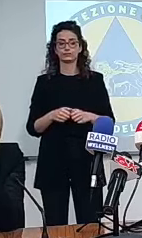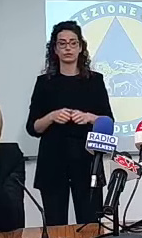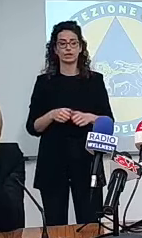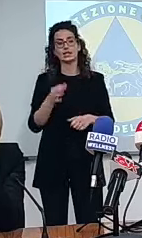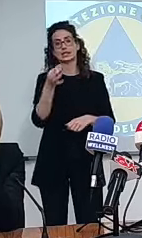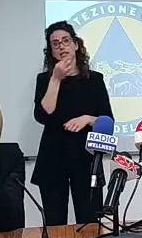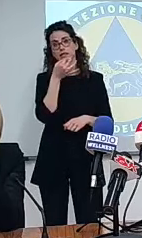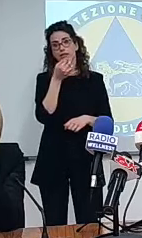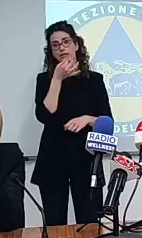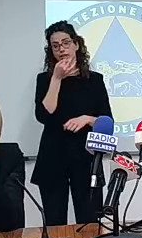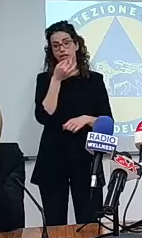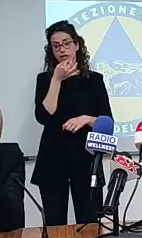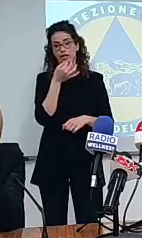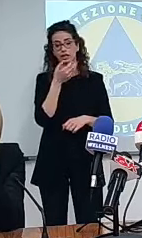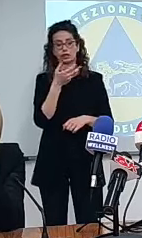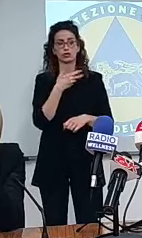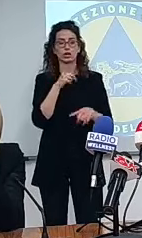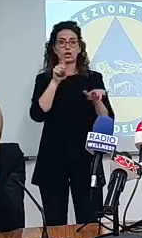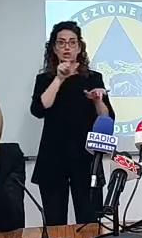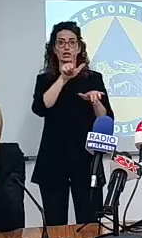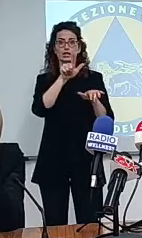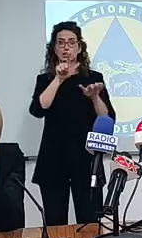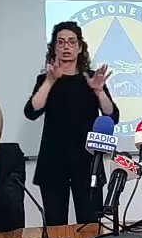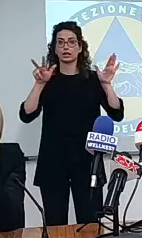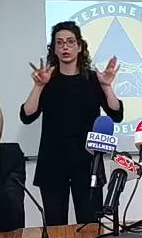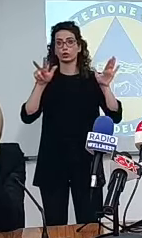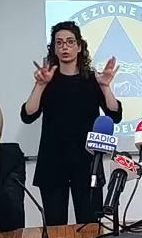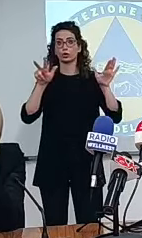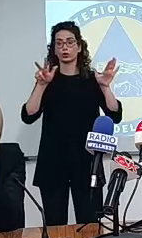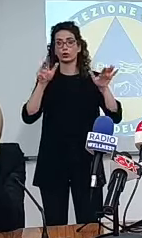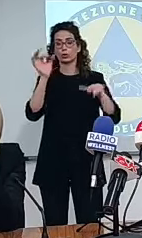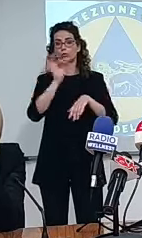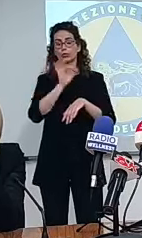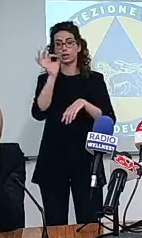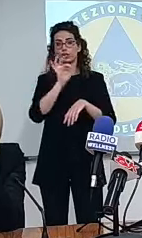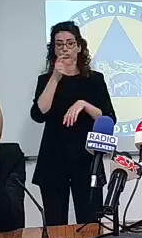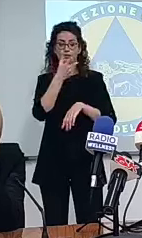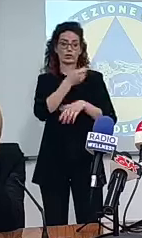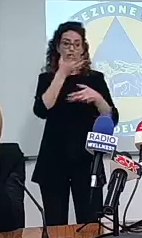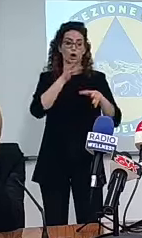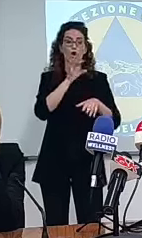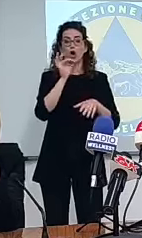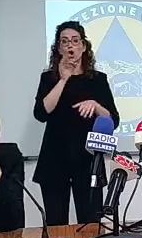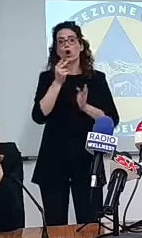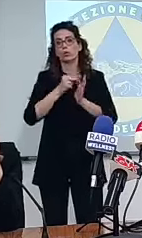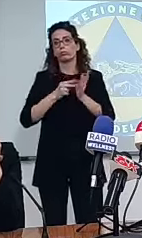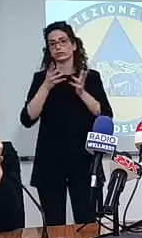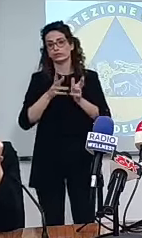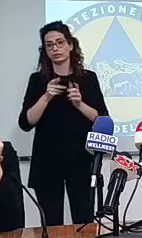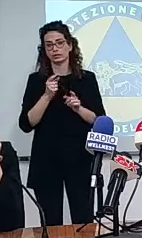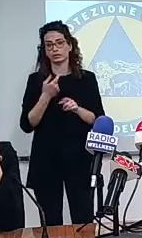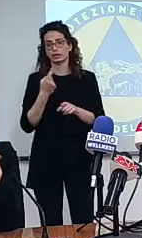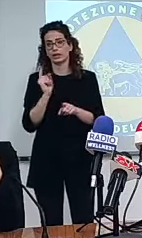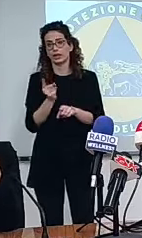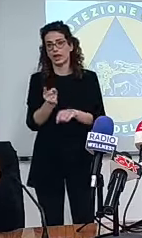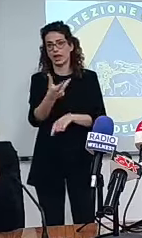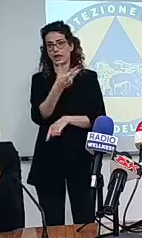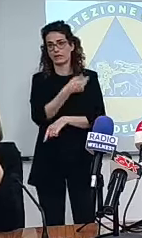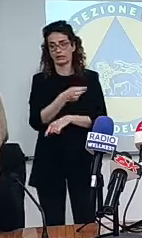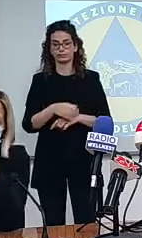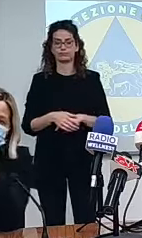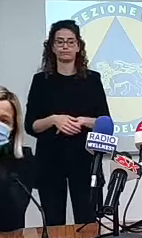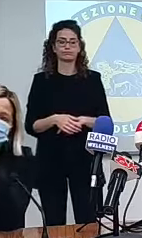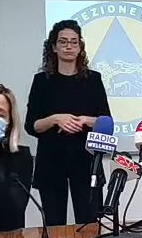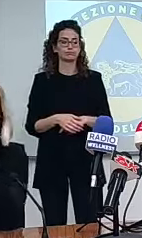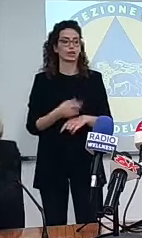Vuol dire che abbiamo il 78% che ho vaccinato o è in procinto di vaccinarsi con la prenotazione. Ah, ho capito.